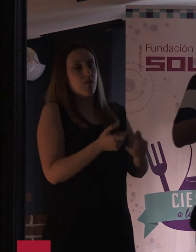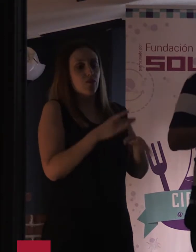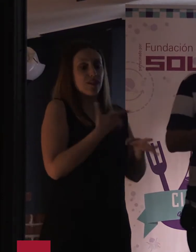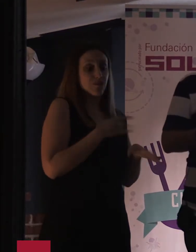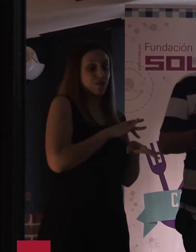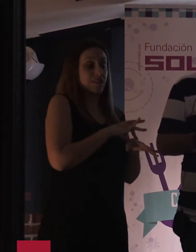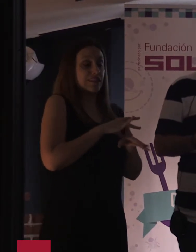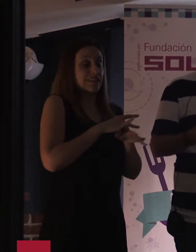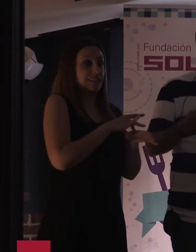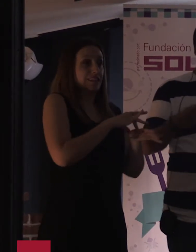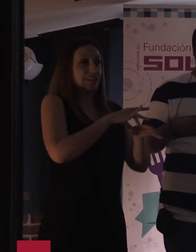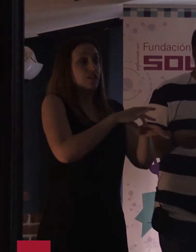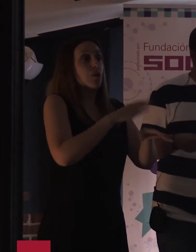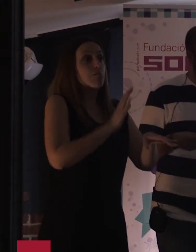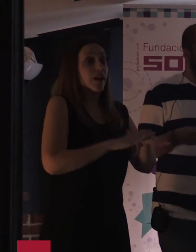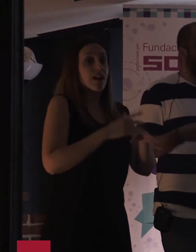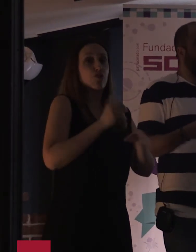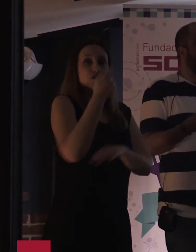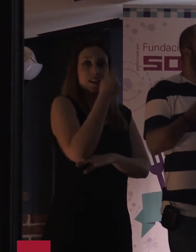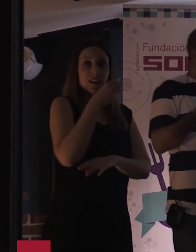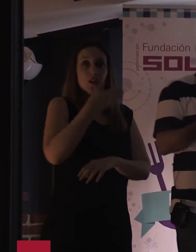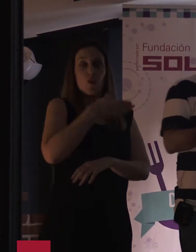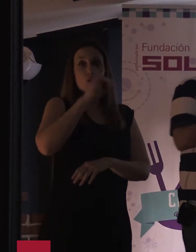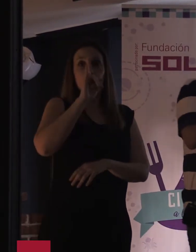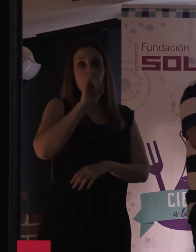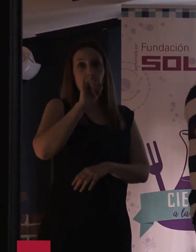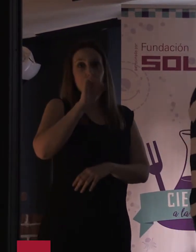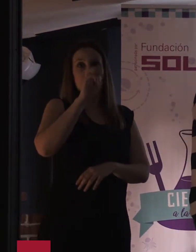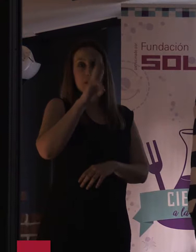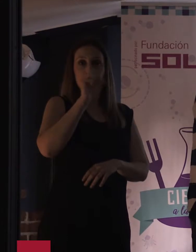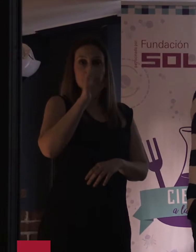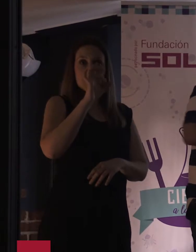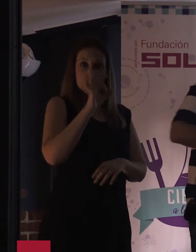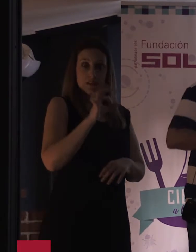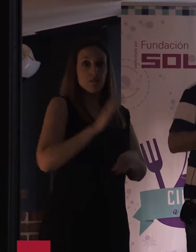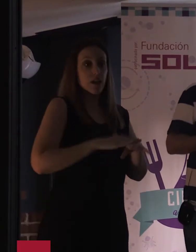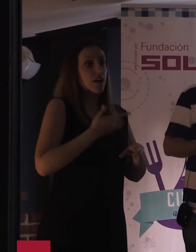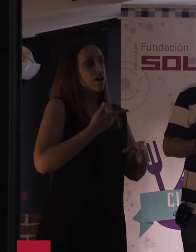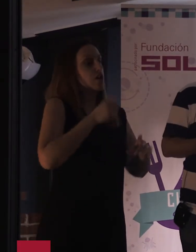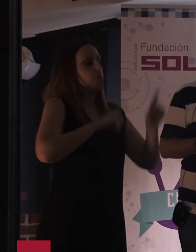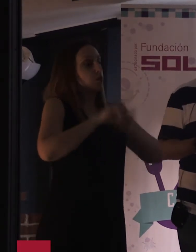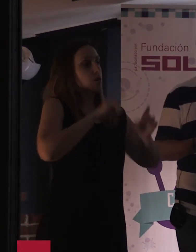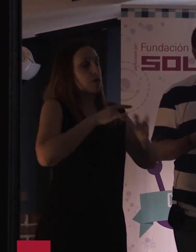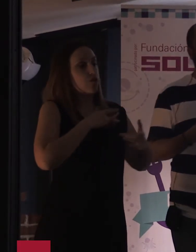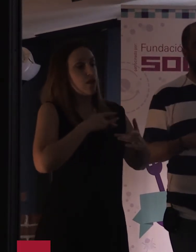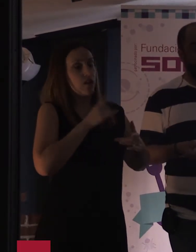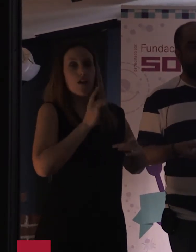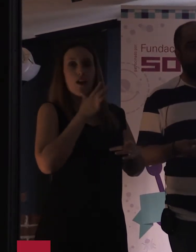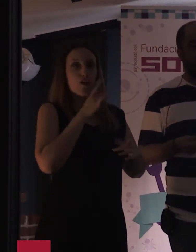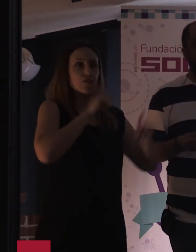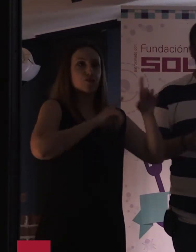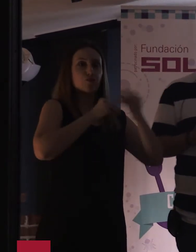la posibilidad de hacer un bypass que en lugar de solucionar un problema coronario, solucione un problema del sistema